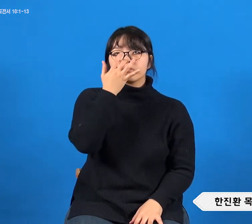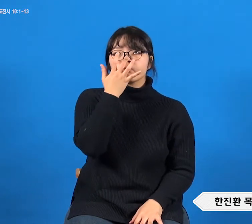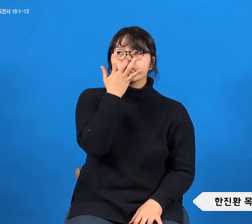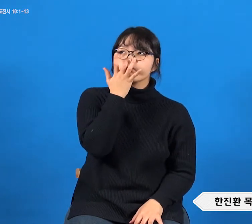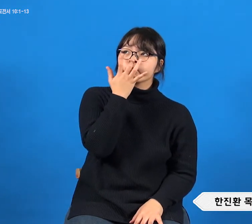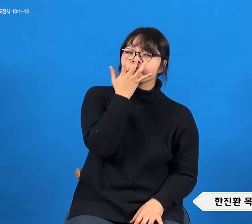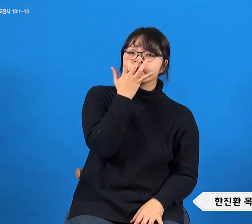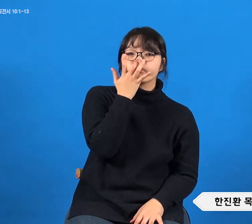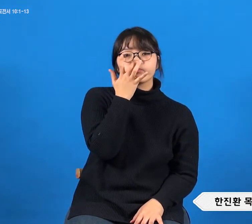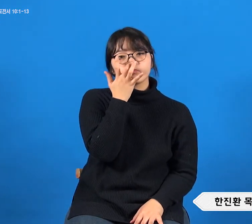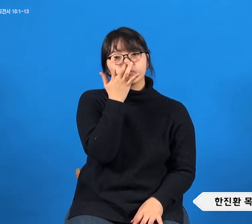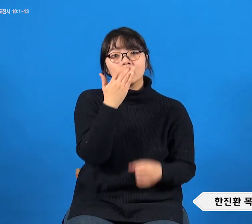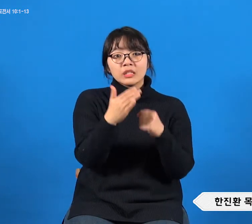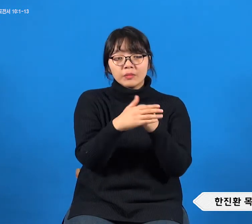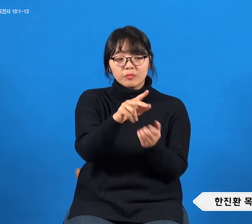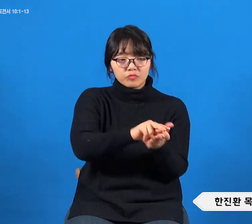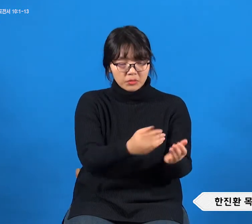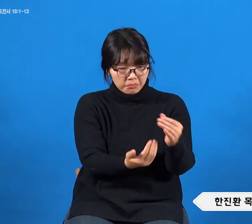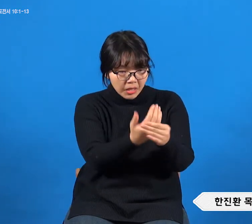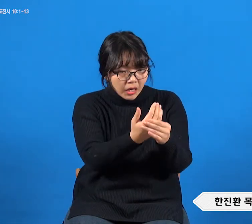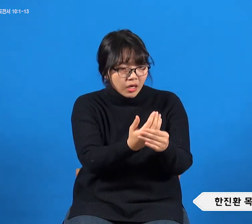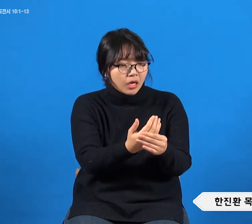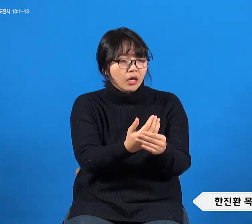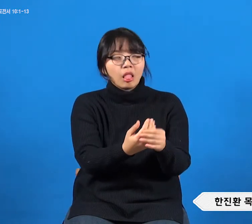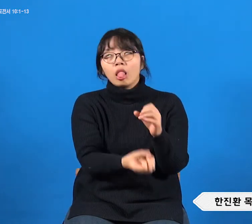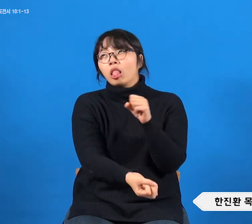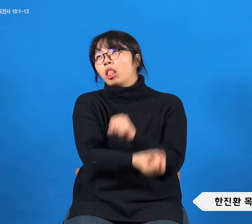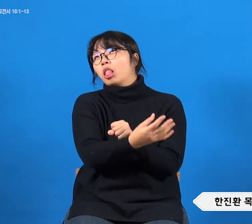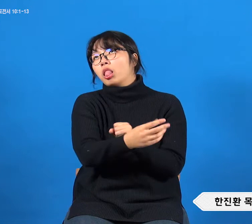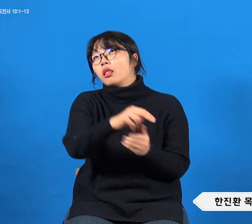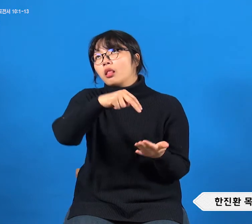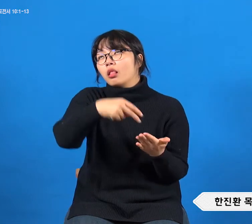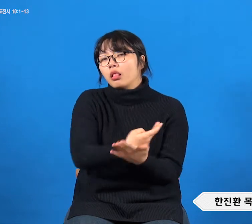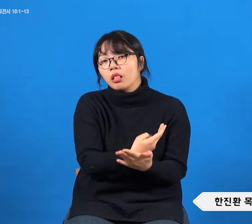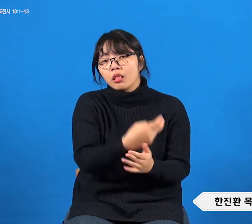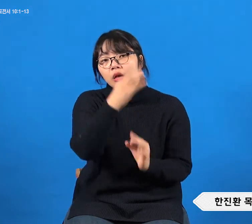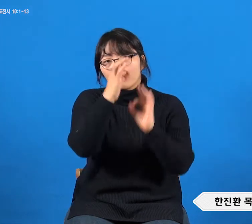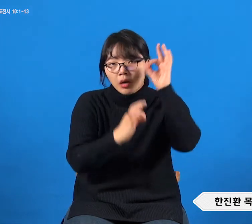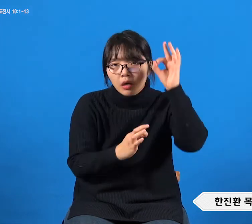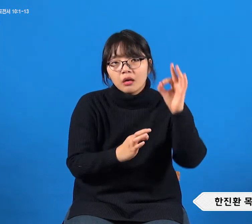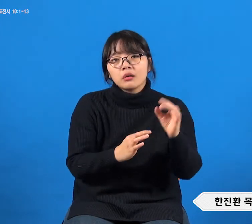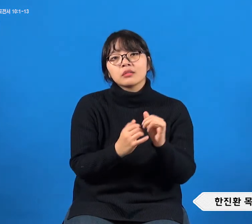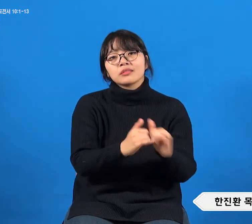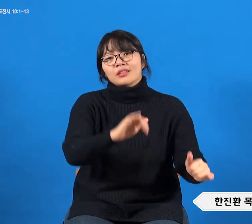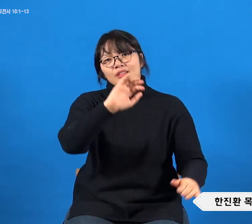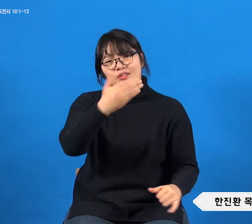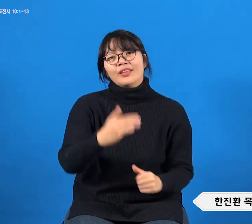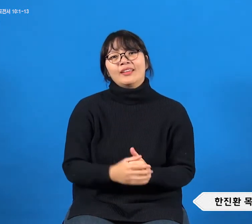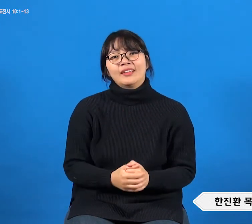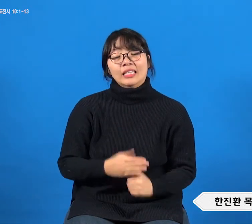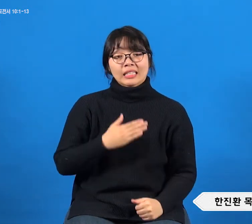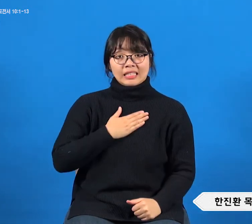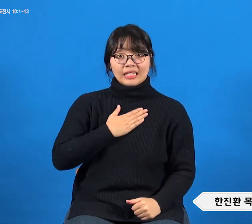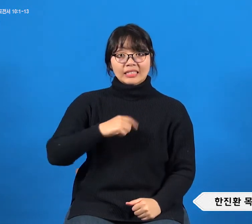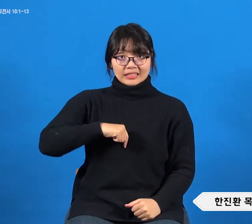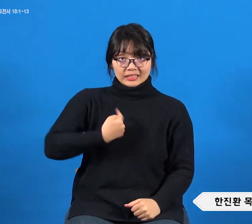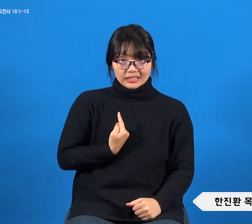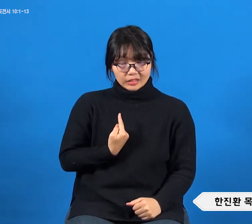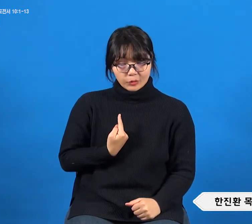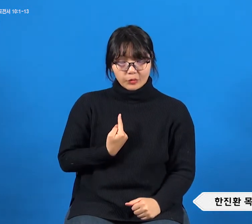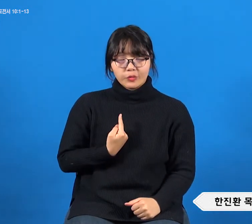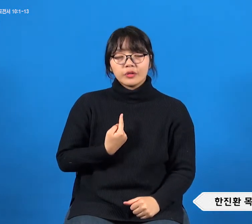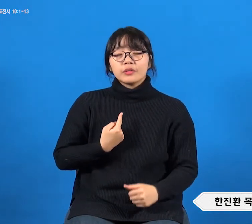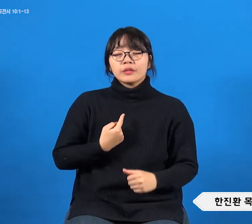100에 100 넘어지는 것 아닙니까? 자신을 세밀하게 살피는, 말씀으로 살피는